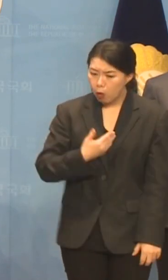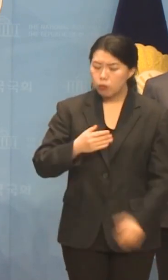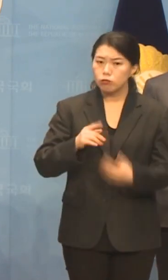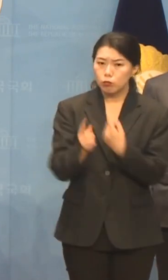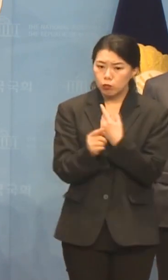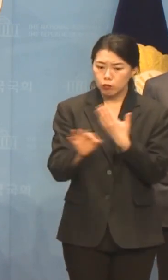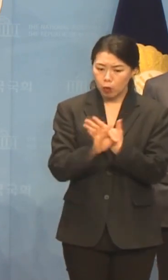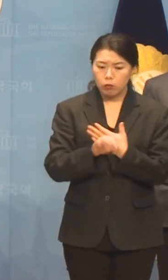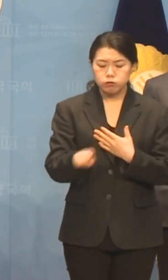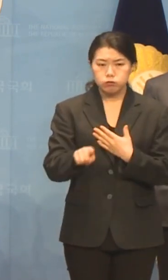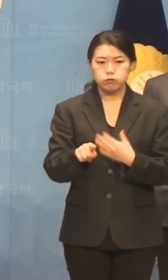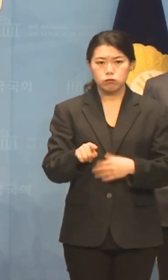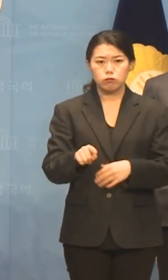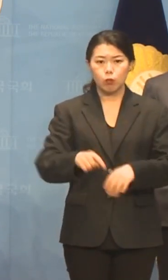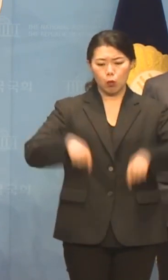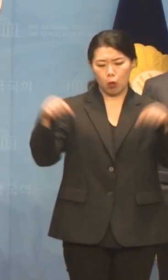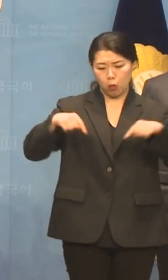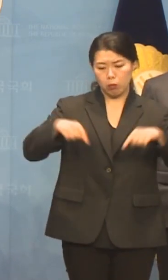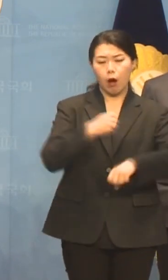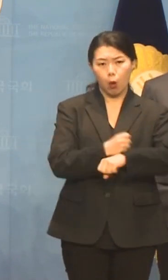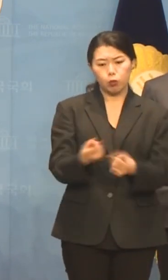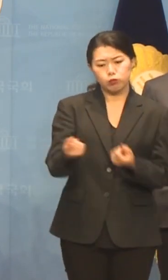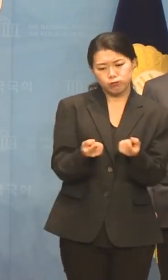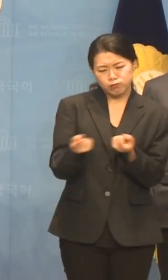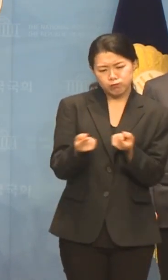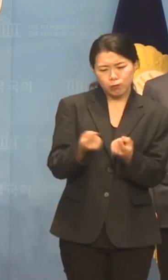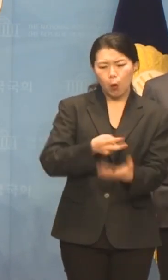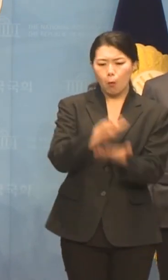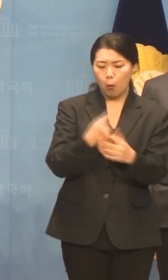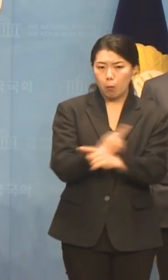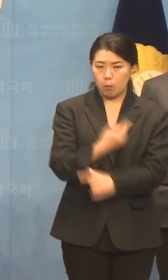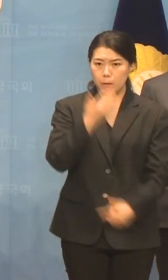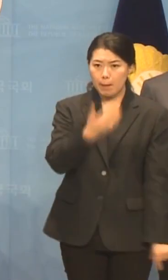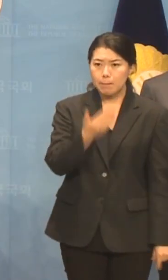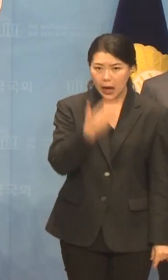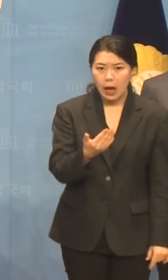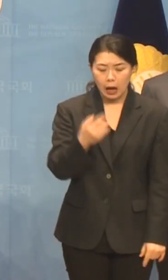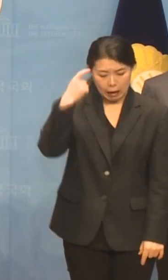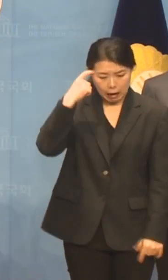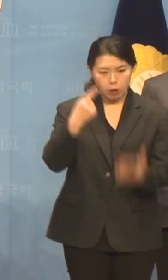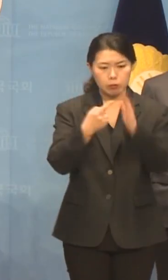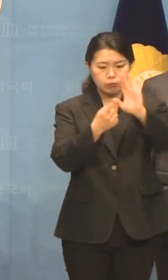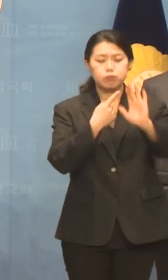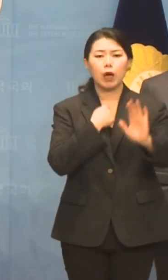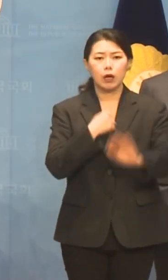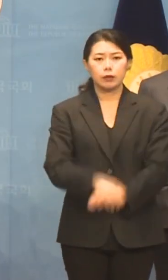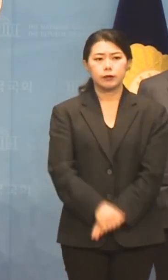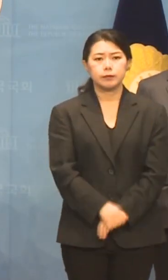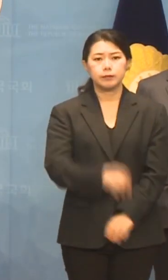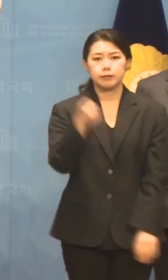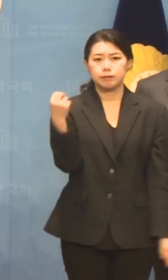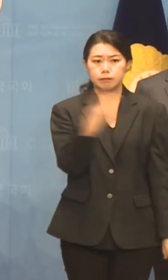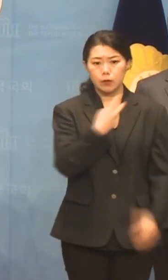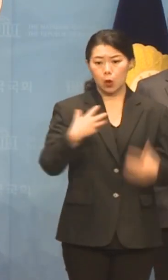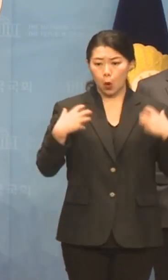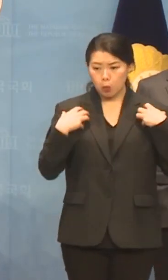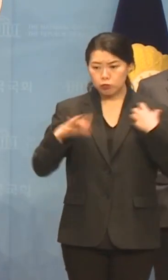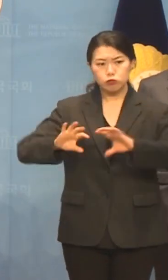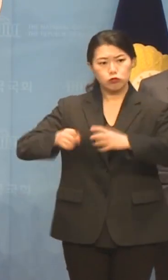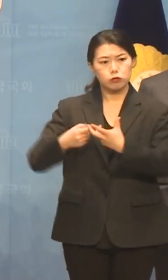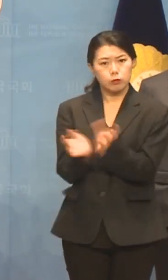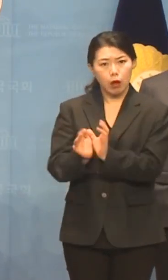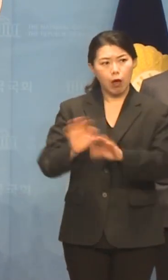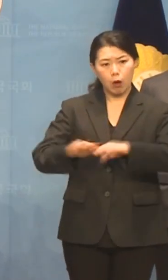여야 간 충분히 협의하여 법 개정에 나설 수 있다는 점을 밝힌 바 있다. 또한 정부 여당의 대안 제시가